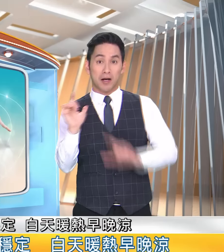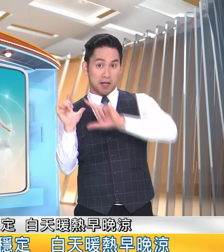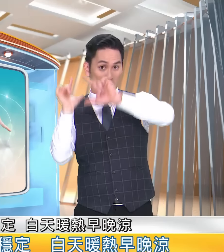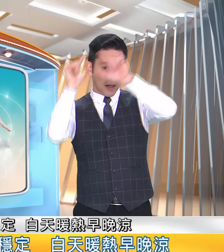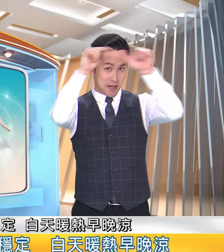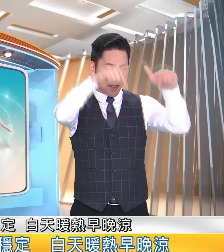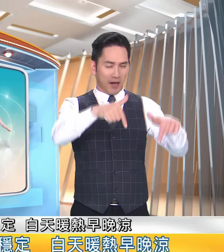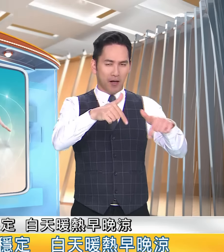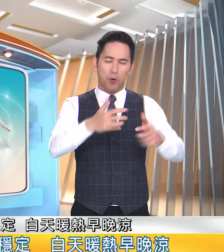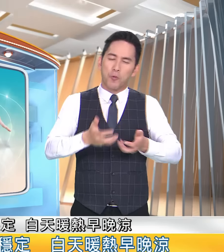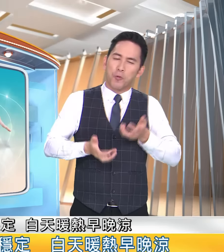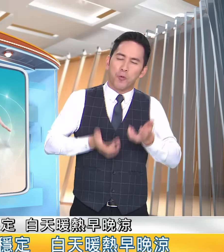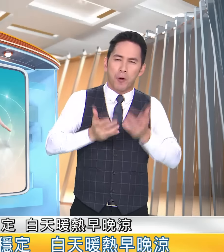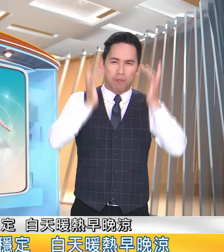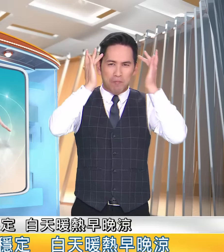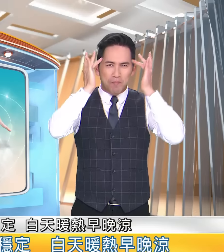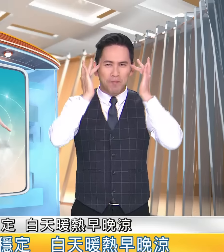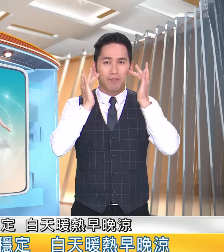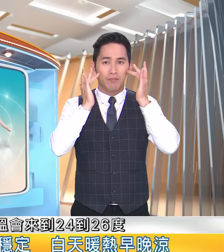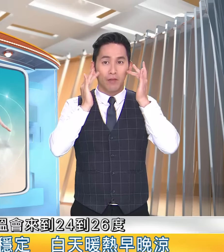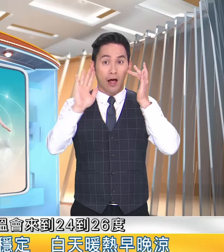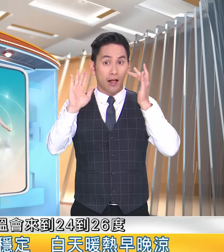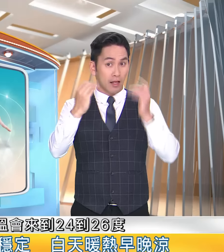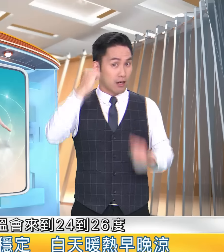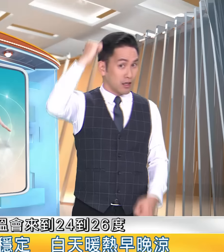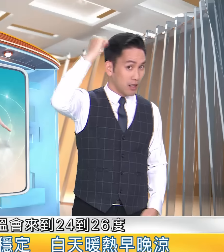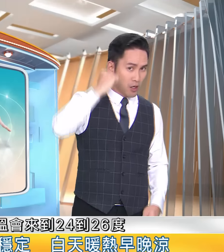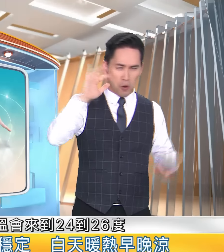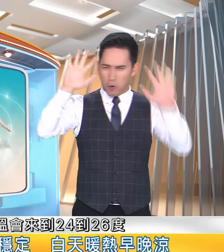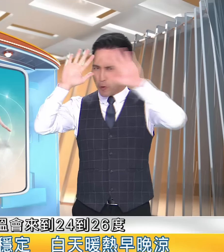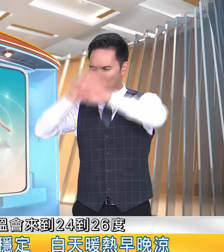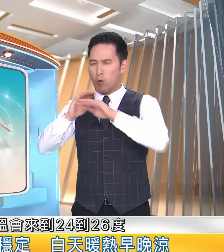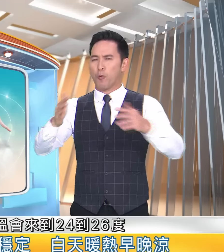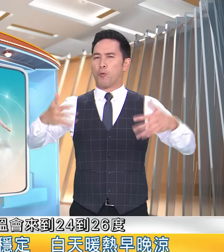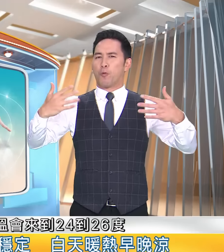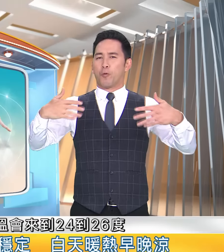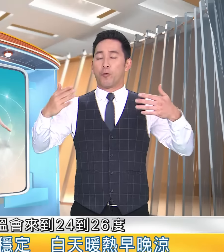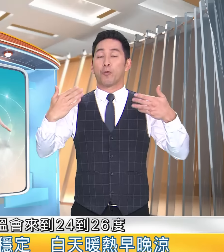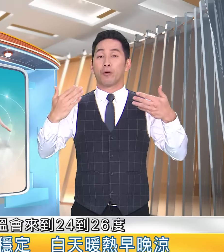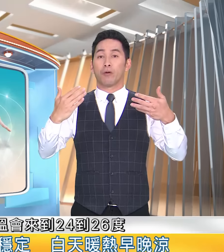暖热，早晚凉，北部、东半部高温会来到